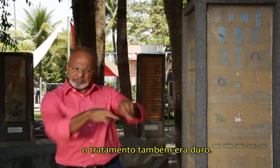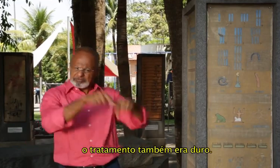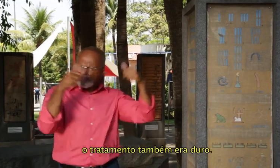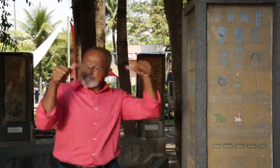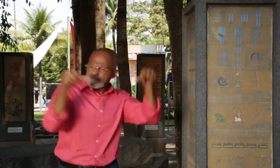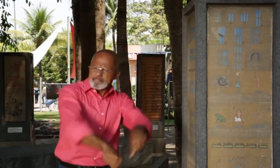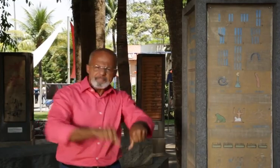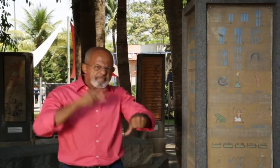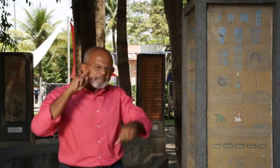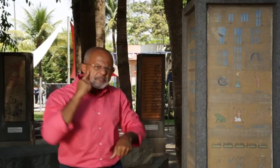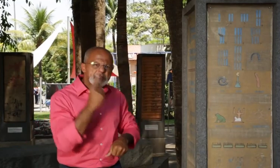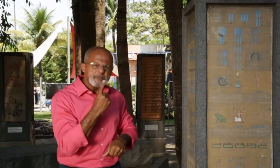duro.